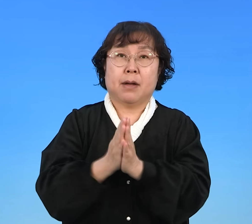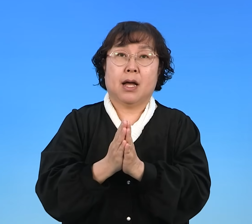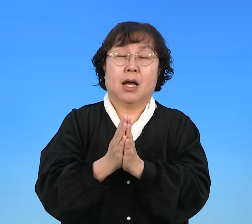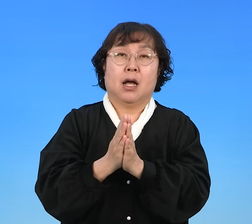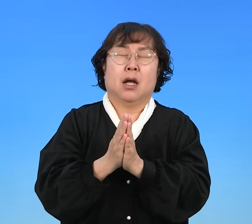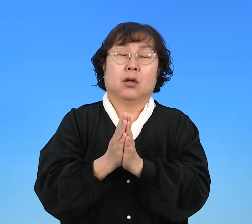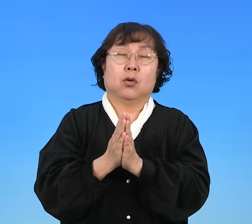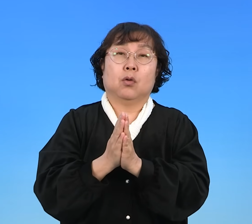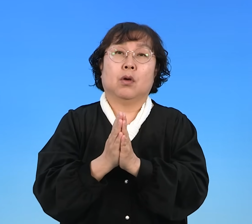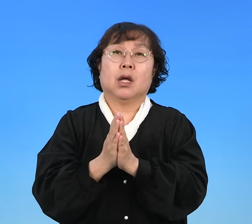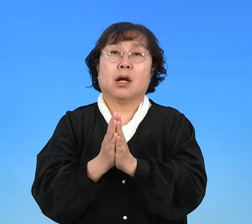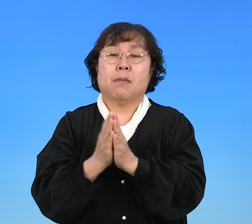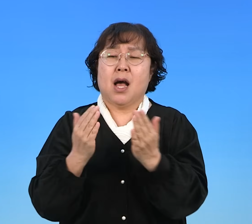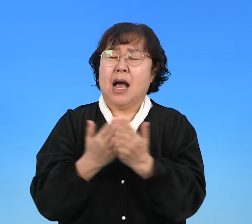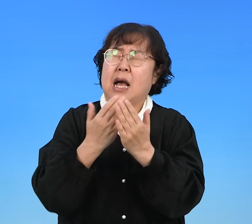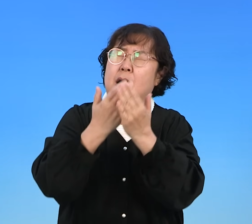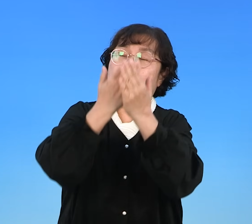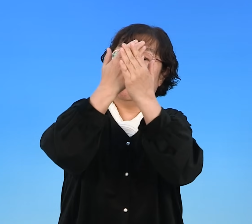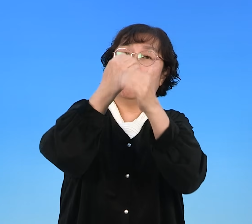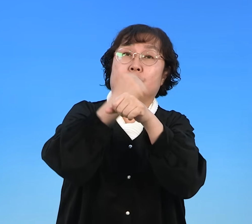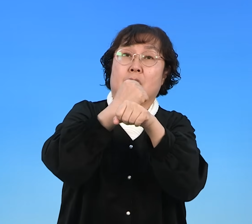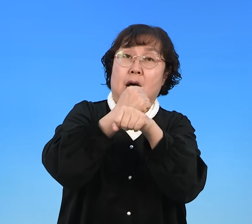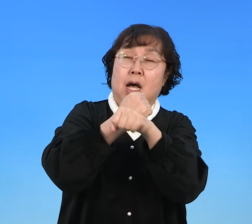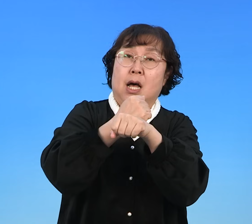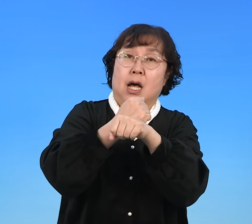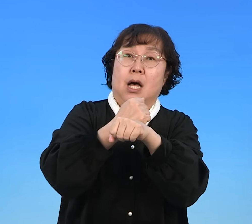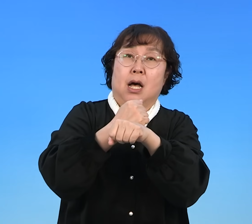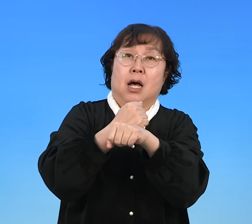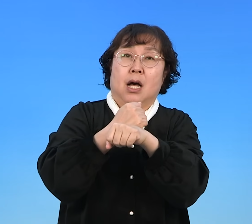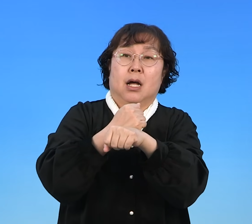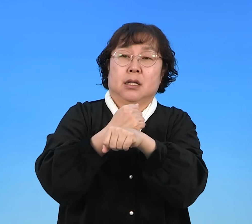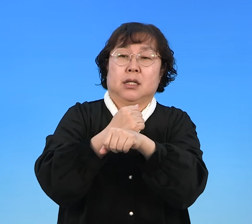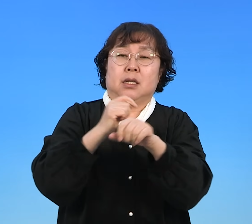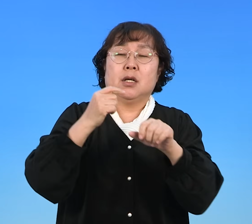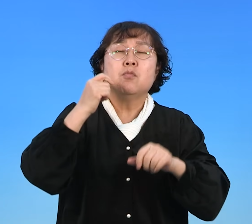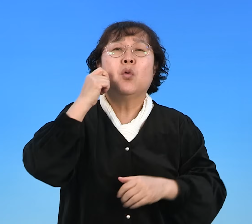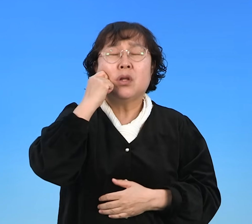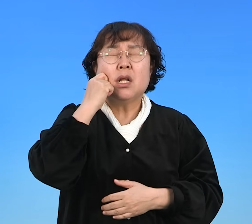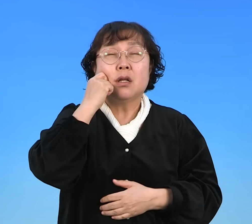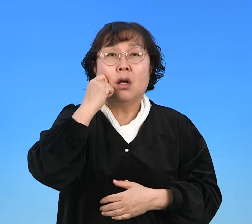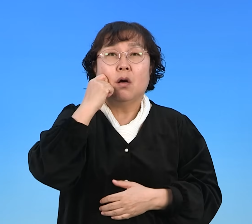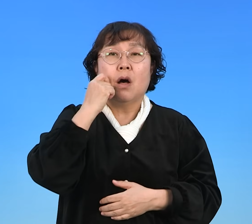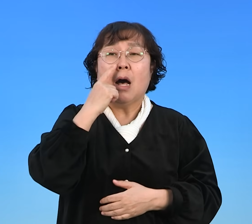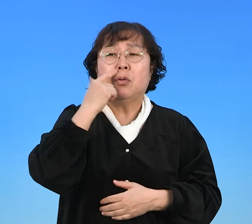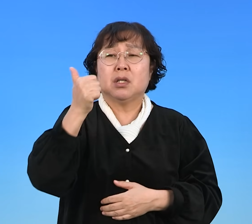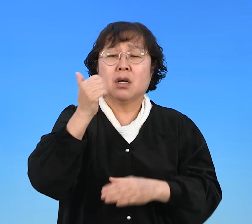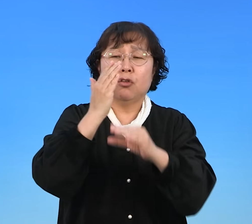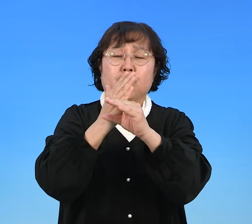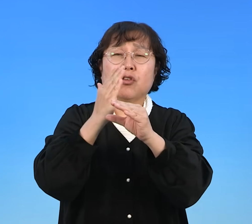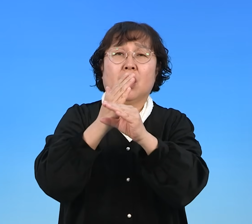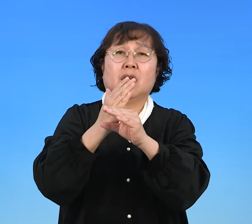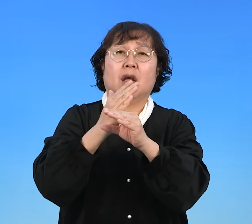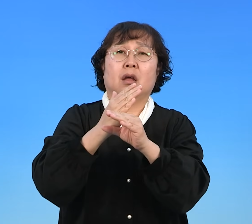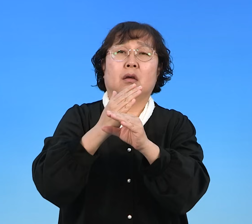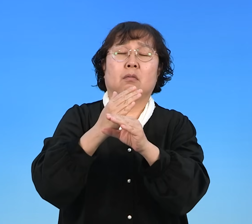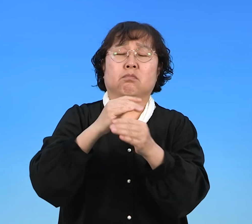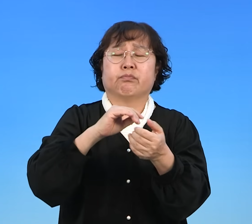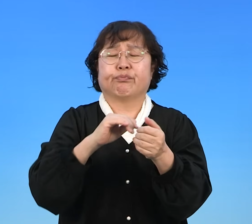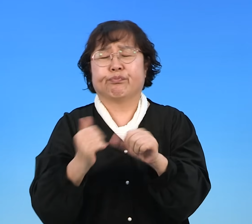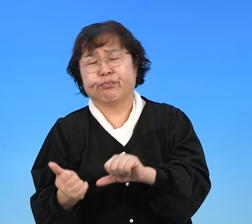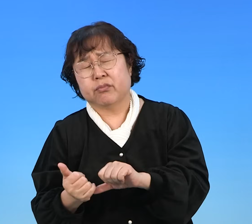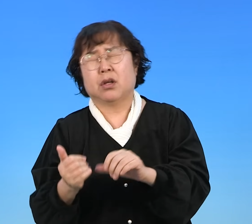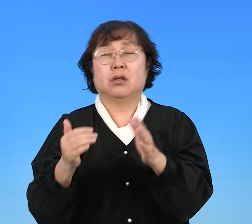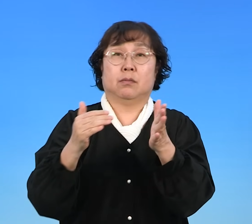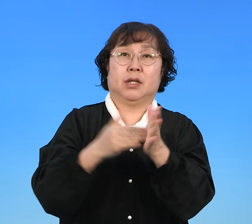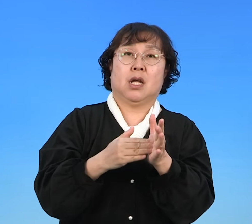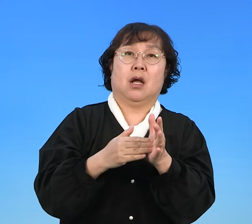저희 어머니는 간증이 한 줄이 안 나와요. 그렇게 실패하셨어요. 인간적으로 돌아가셨어요. 그